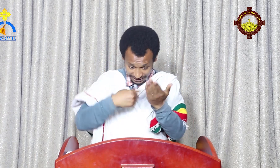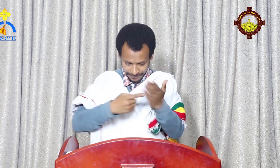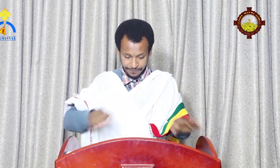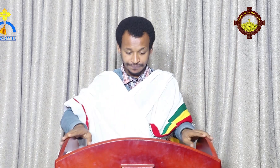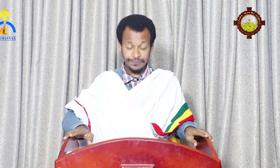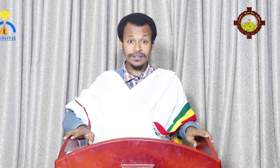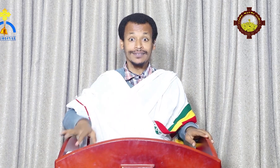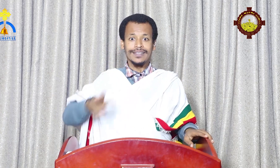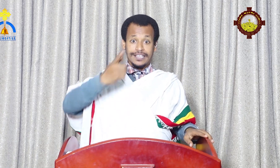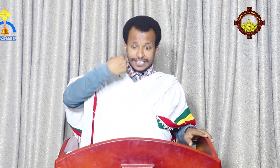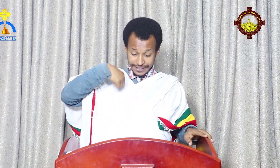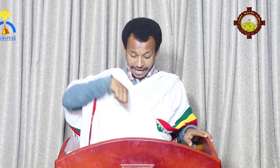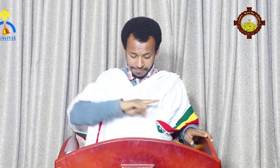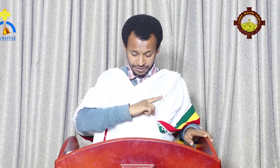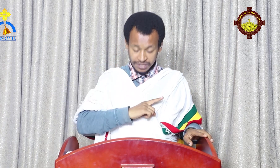ስለዚህ እኛም